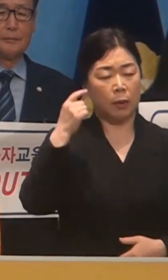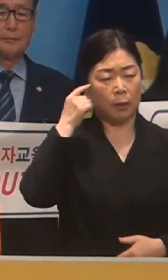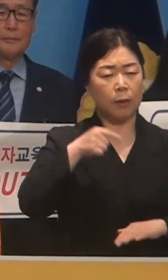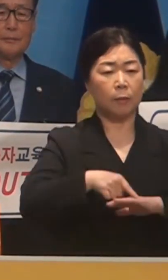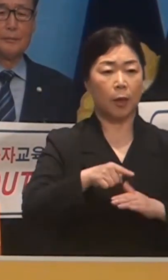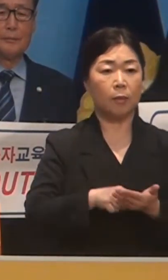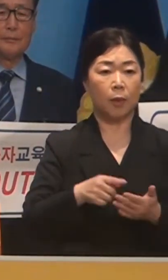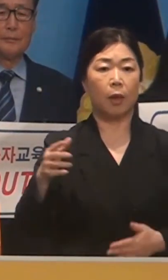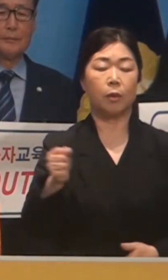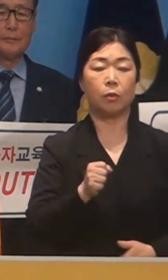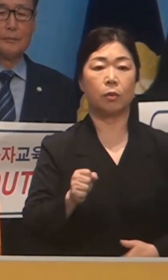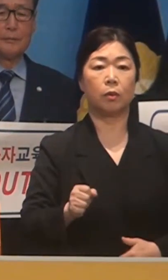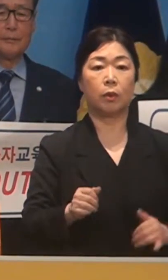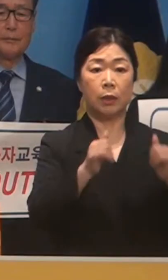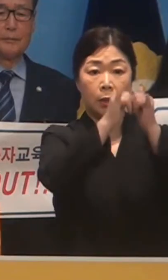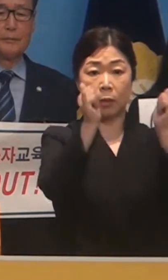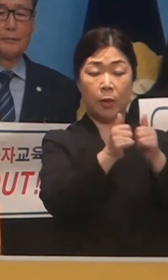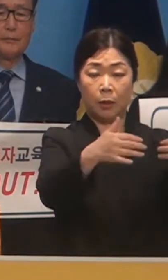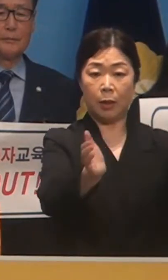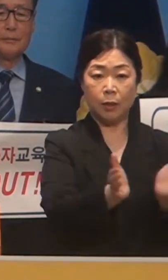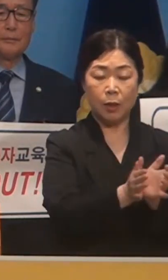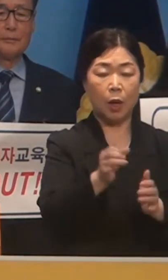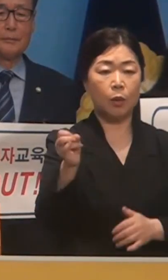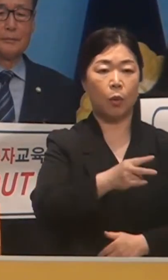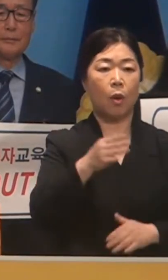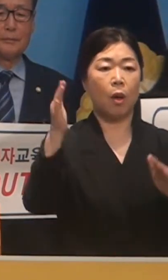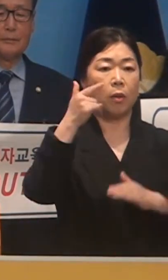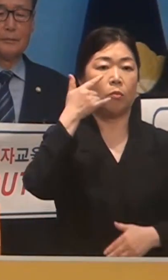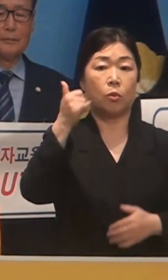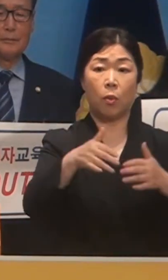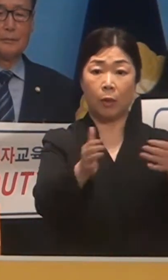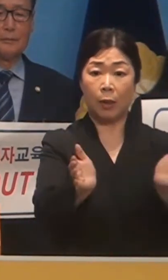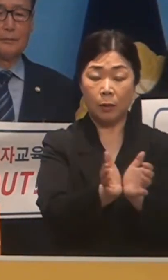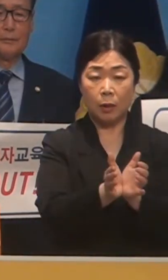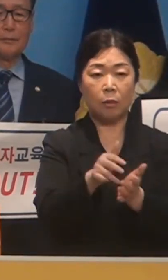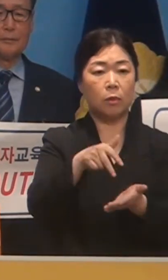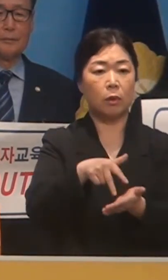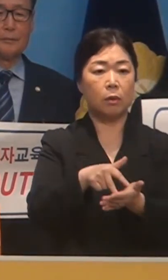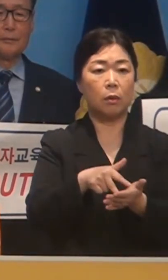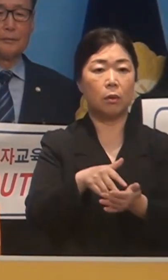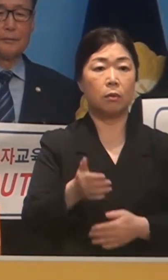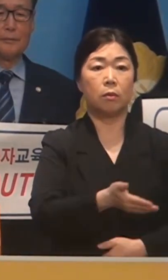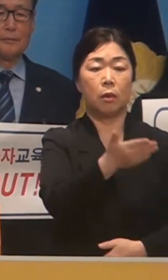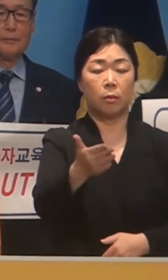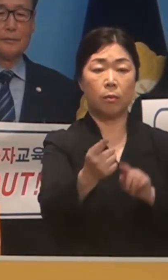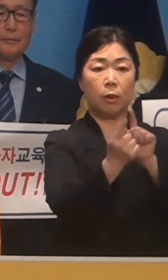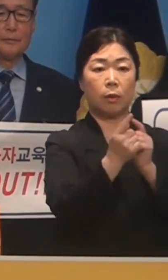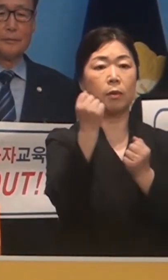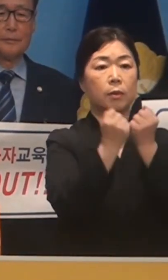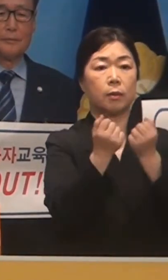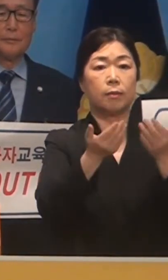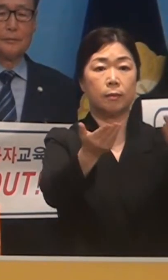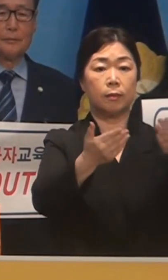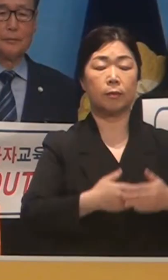마음으로 우리 시민단체와 학부모 단체가 이렇게 기자회견을 하게